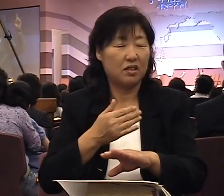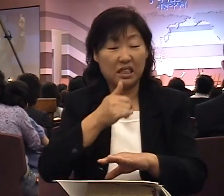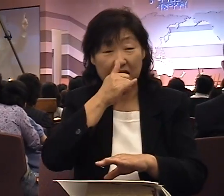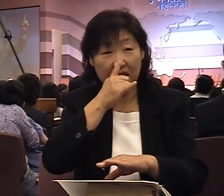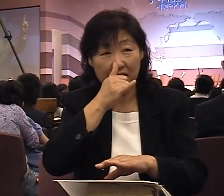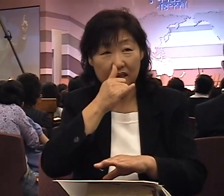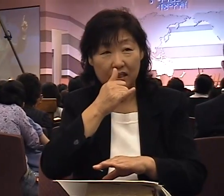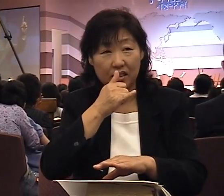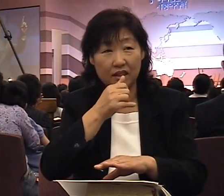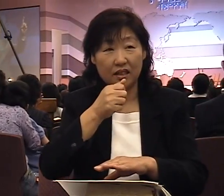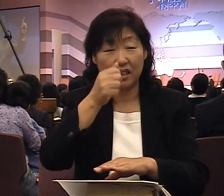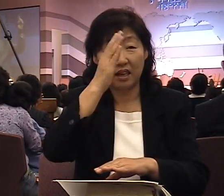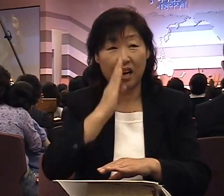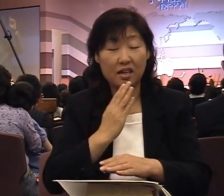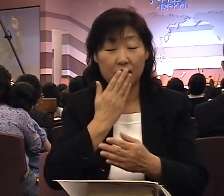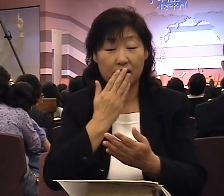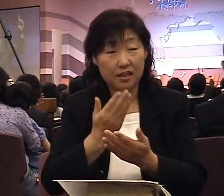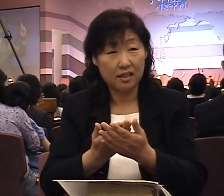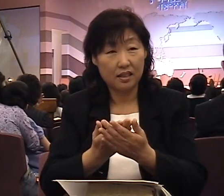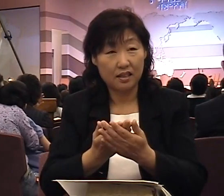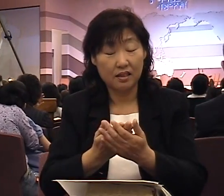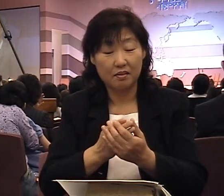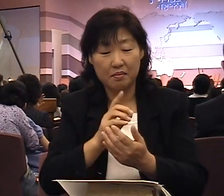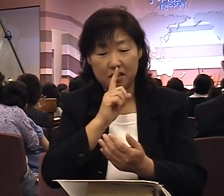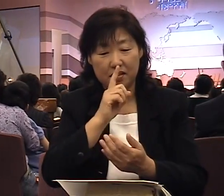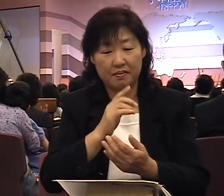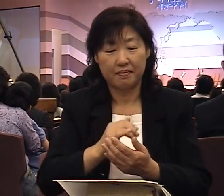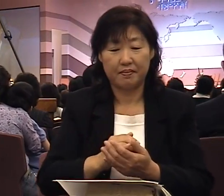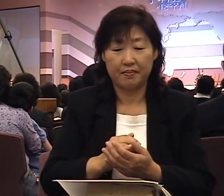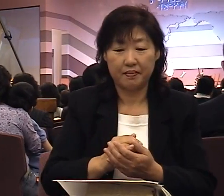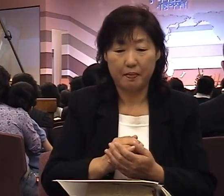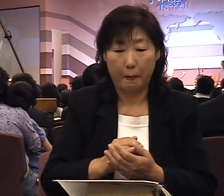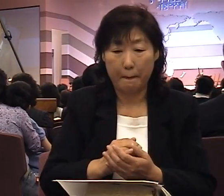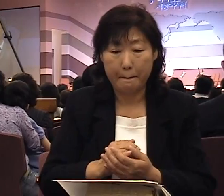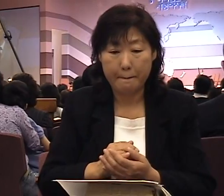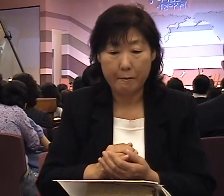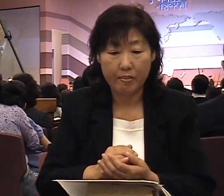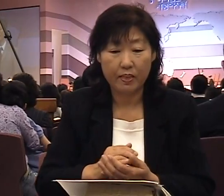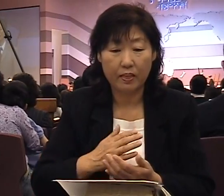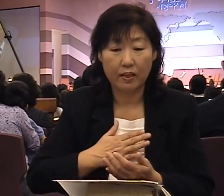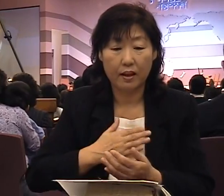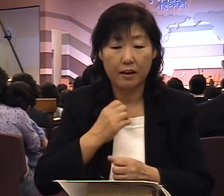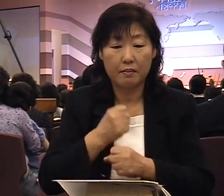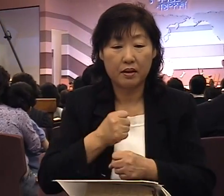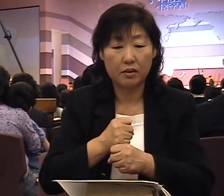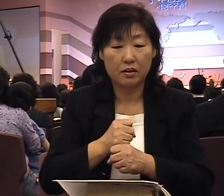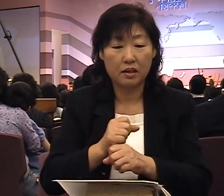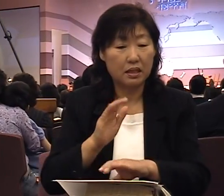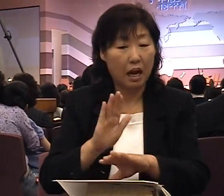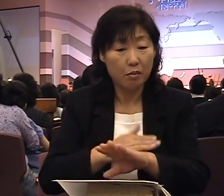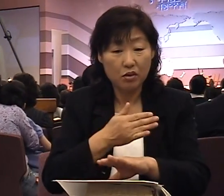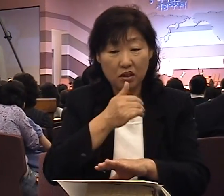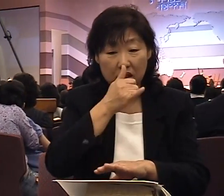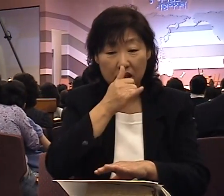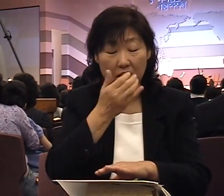is still good. God is still good. 심지어 내가 만든 잘못일지라도.